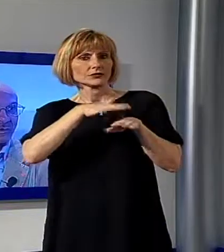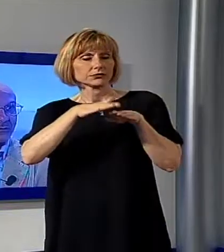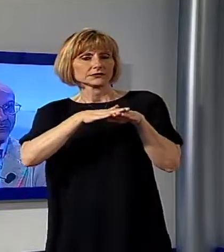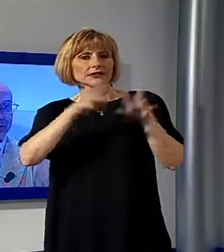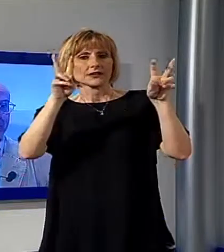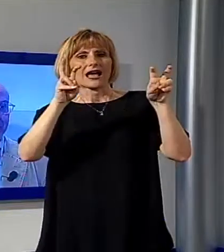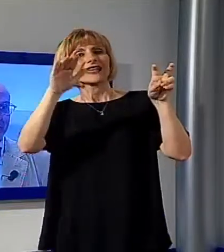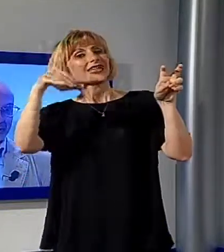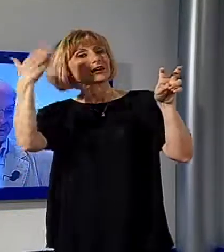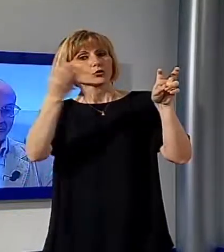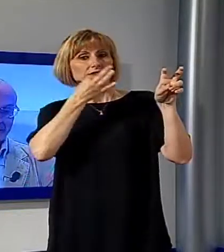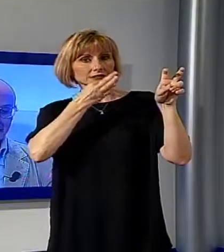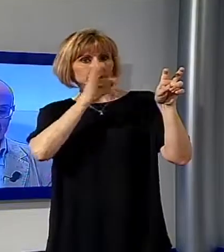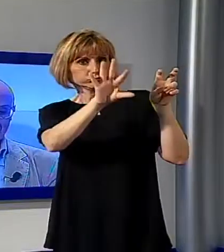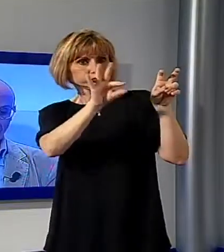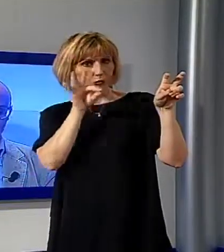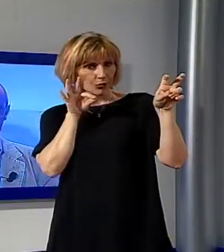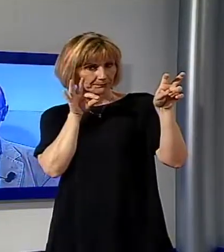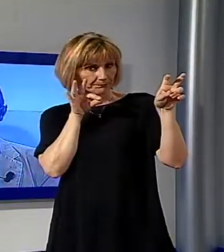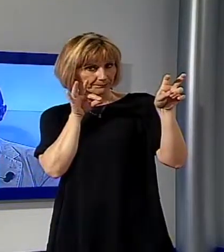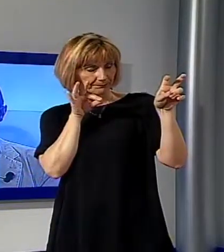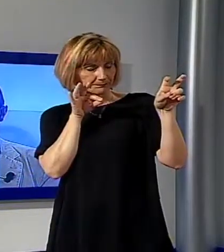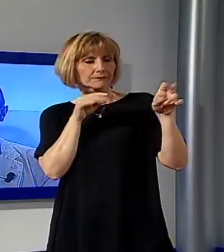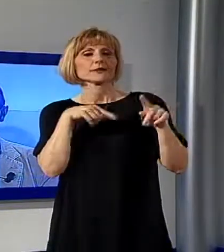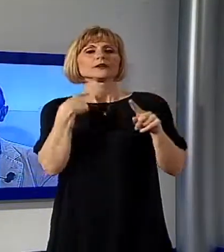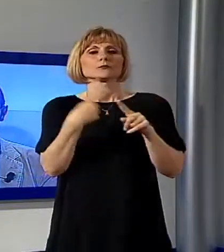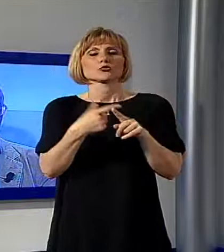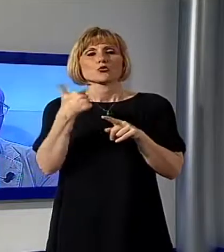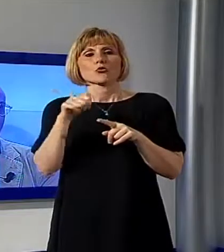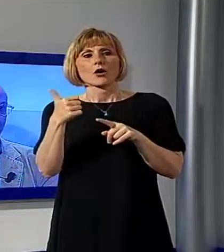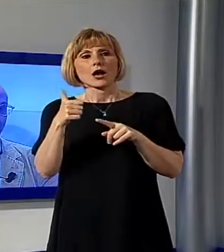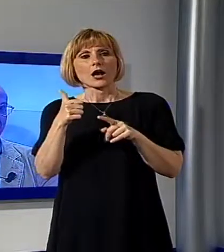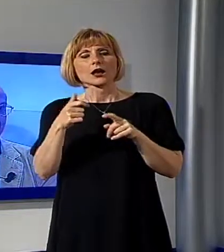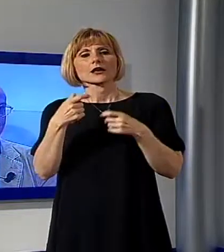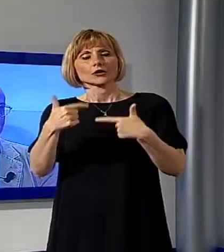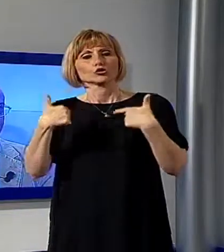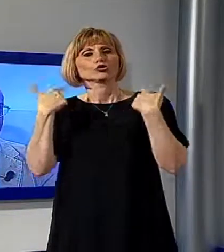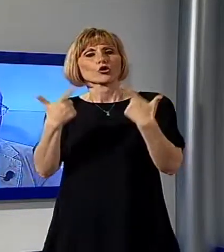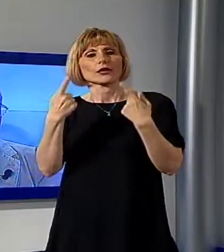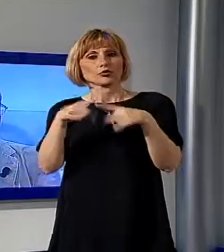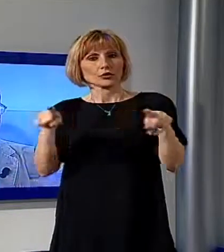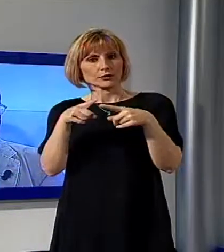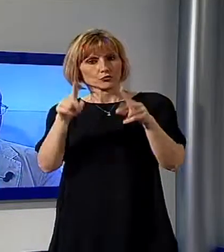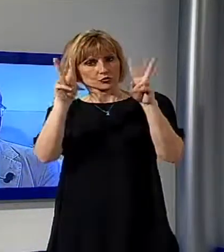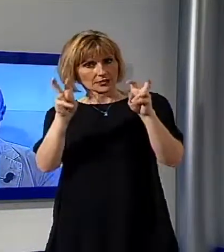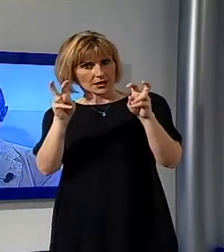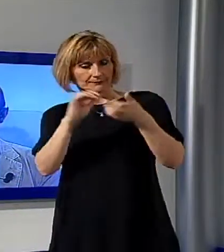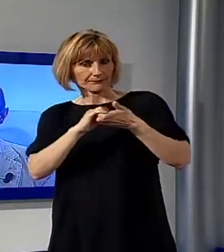oltre si può, che naturalmente è radicata sulla città, e quella di donatori di musica, che è